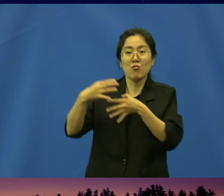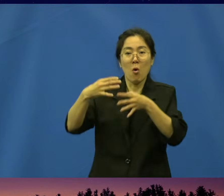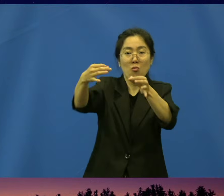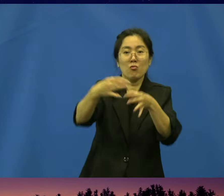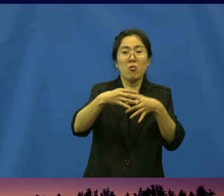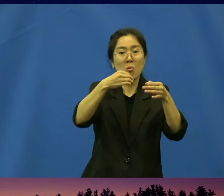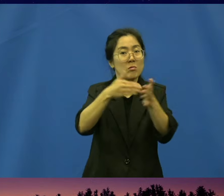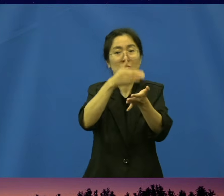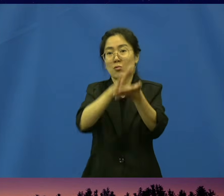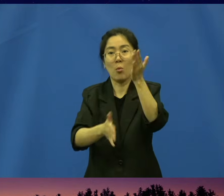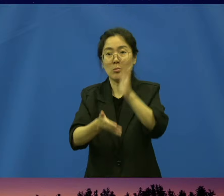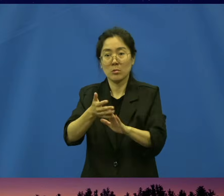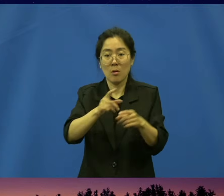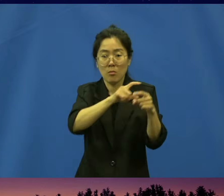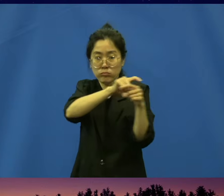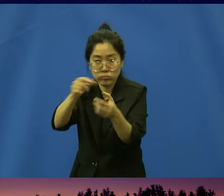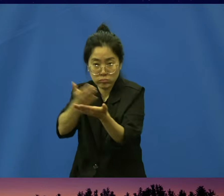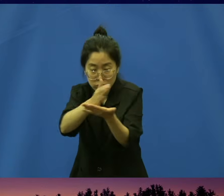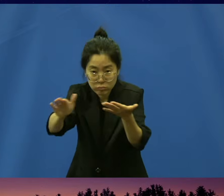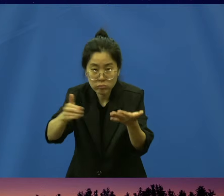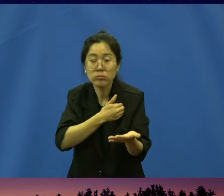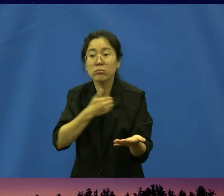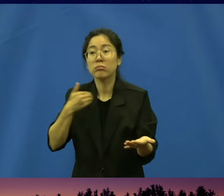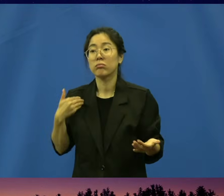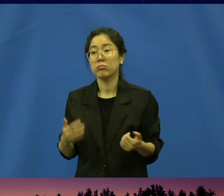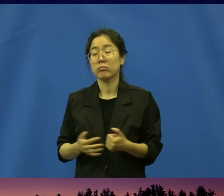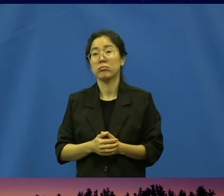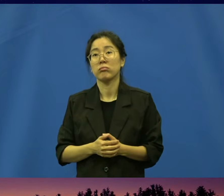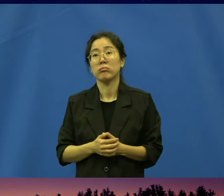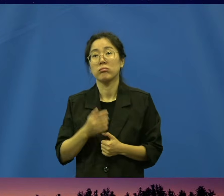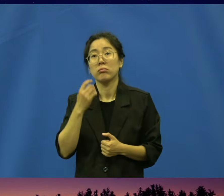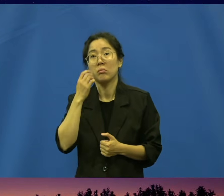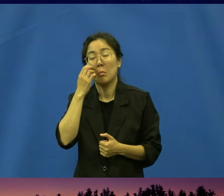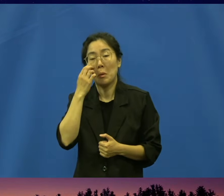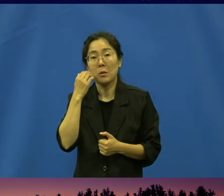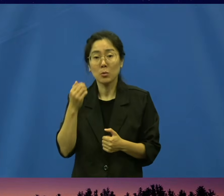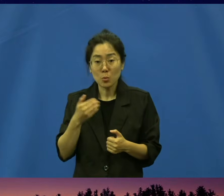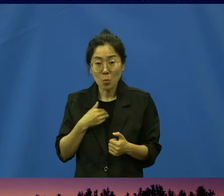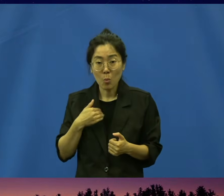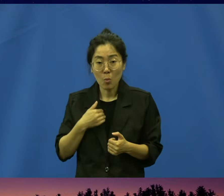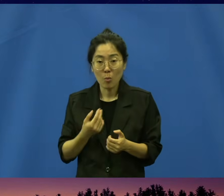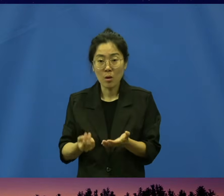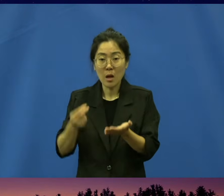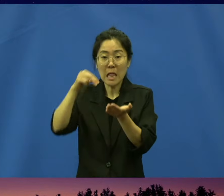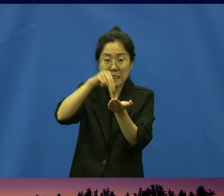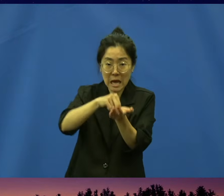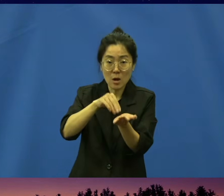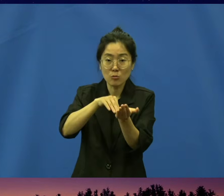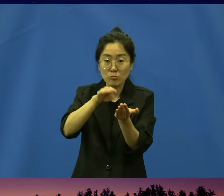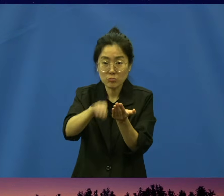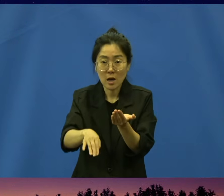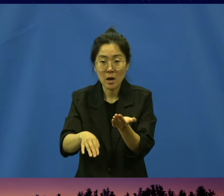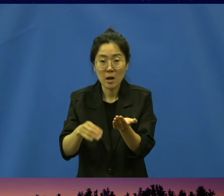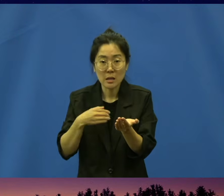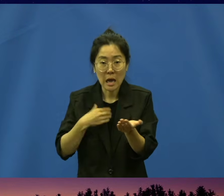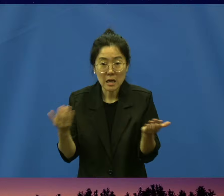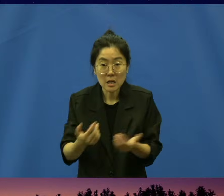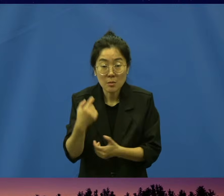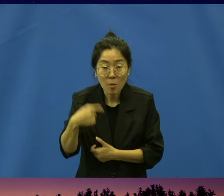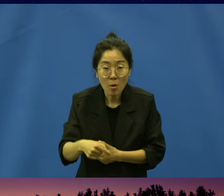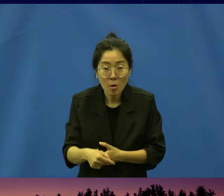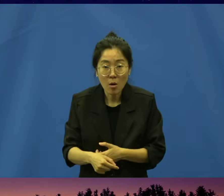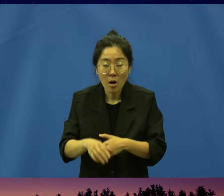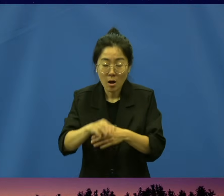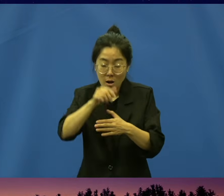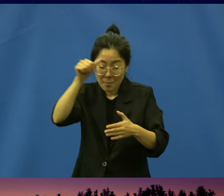배우고, 평상시에 평생에 한 번도 해보지 못한 여러 가지 일들을 하는 겁니다. 어떤 사람은 빨래만 해요. 어떤 사람은 요리만 해요.